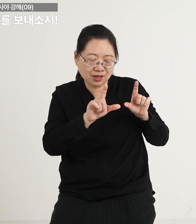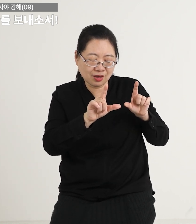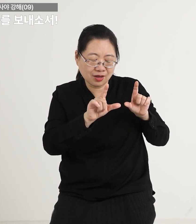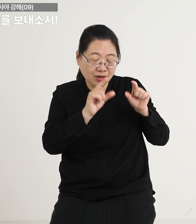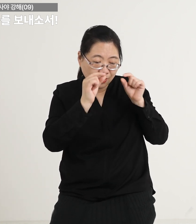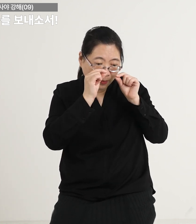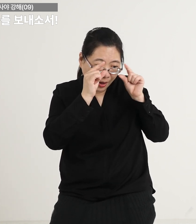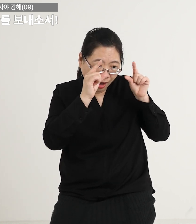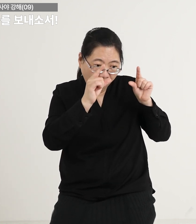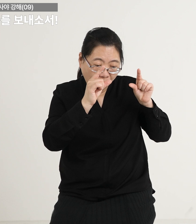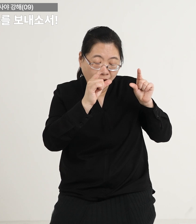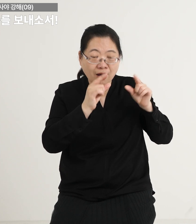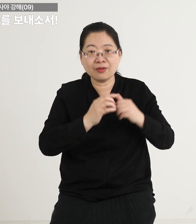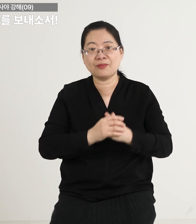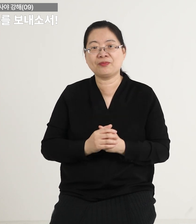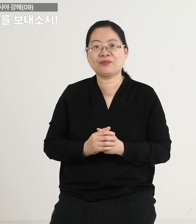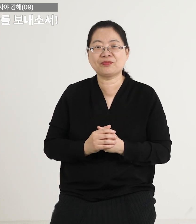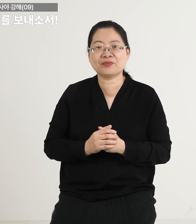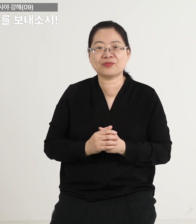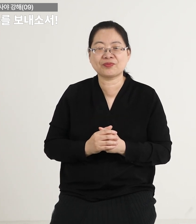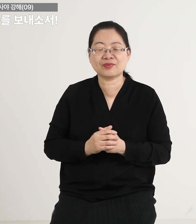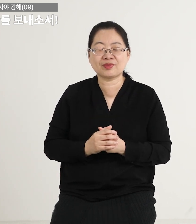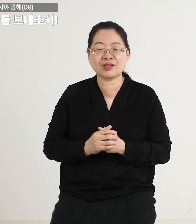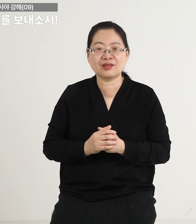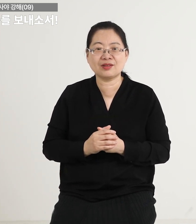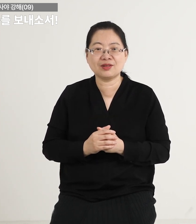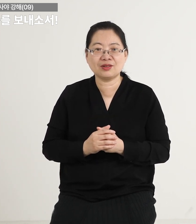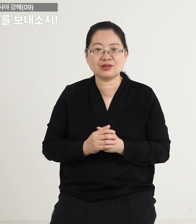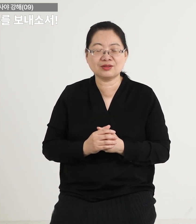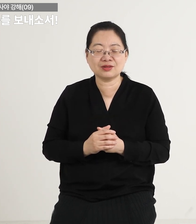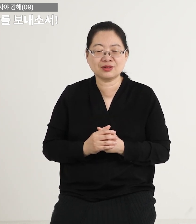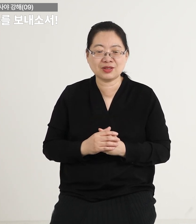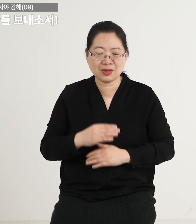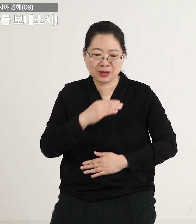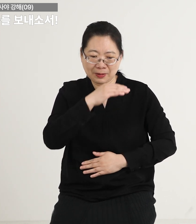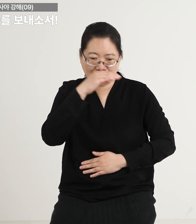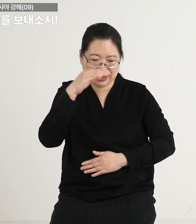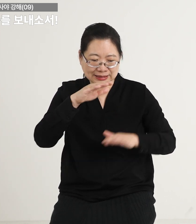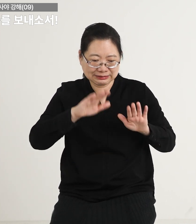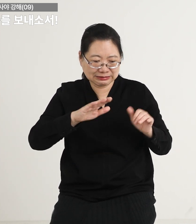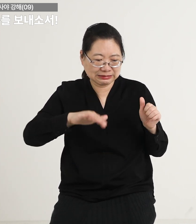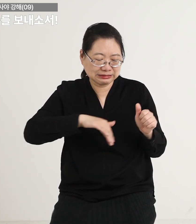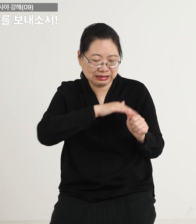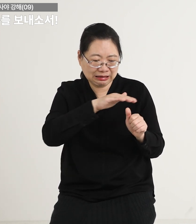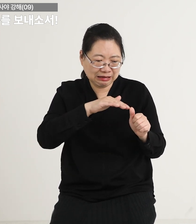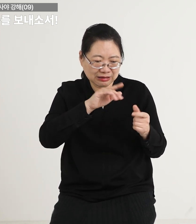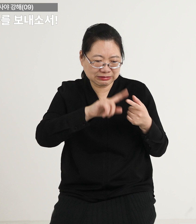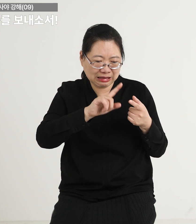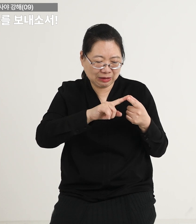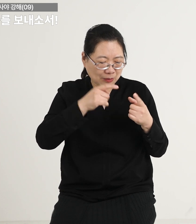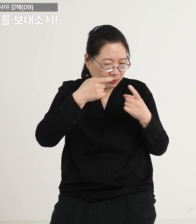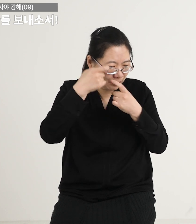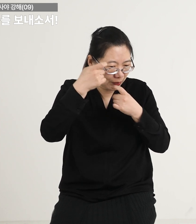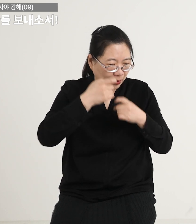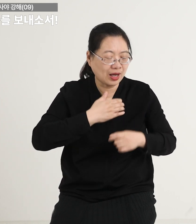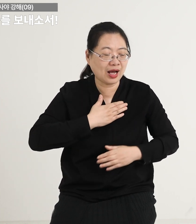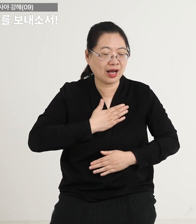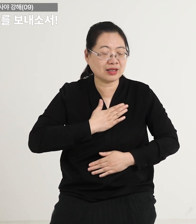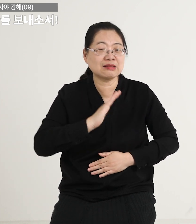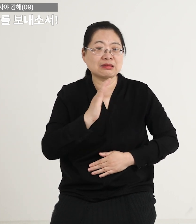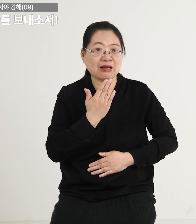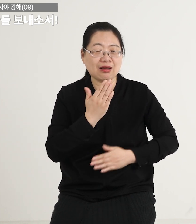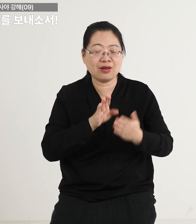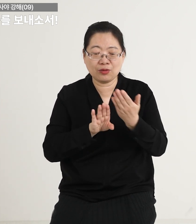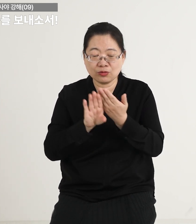시작해요. 제대로 된 실체가 눈에 들어오기 시작합니다. 그리고 나서